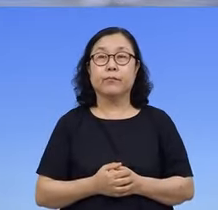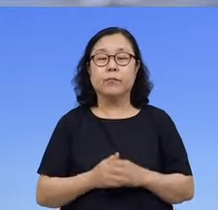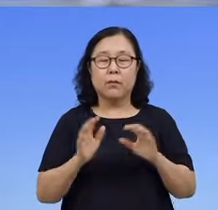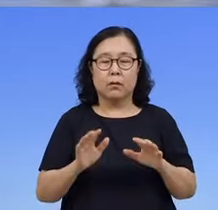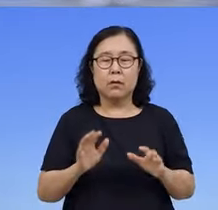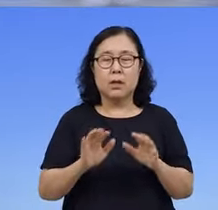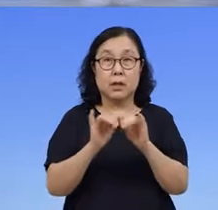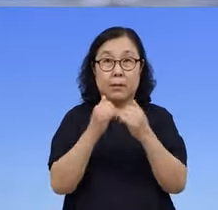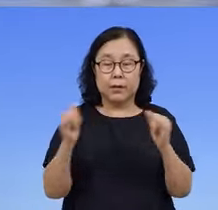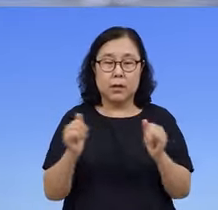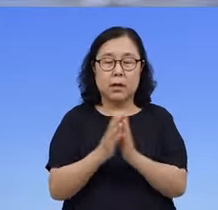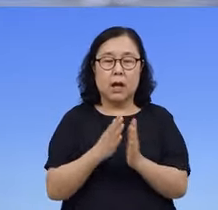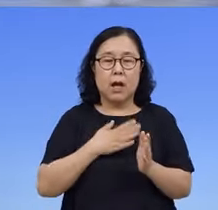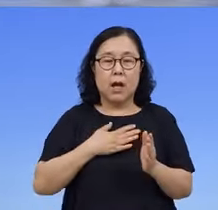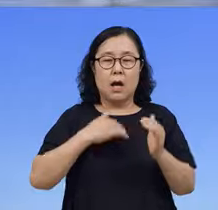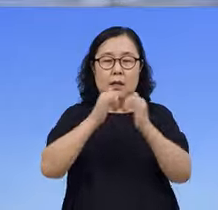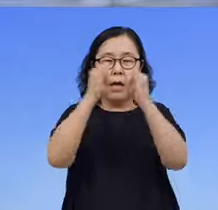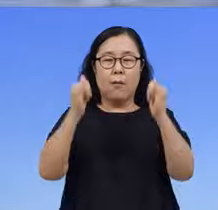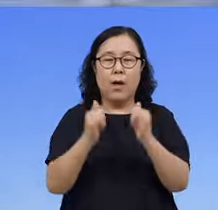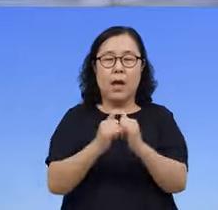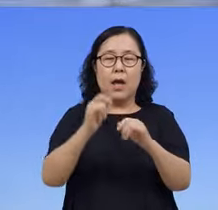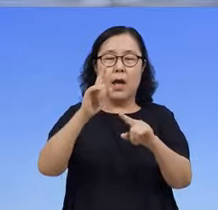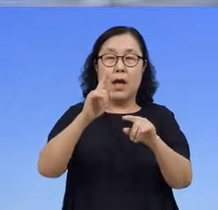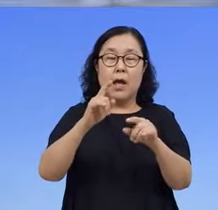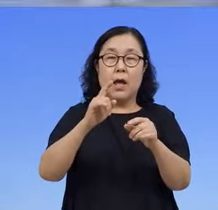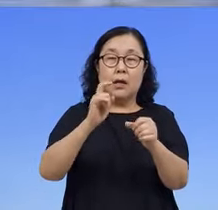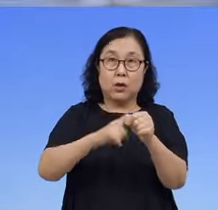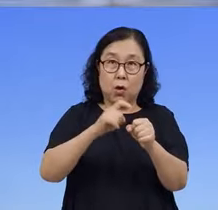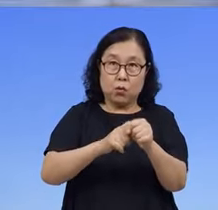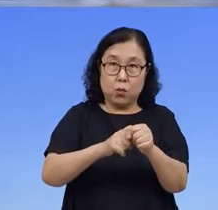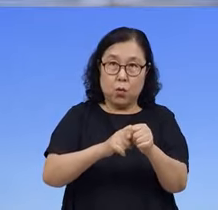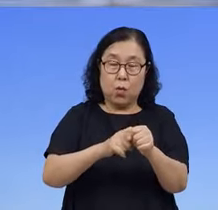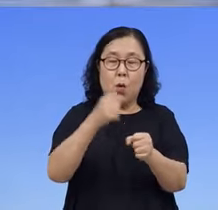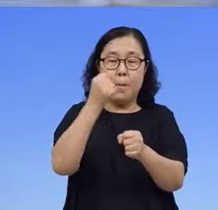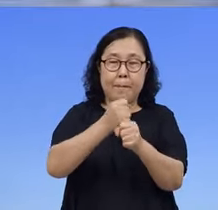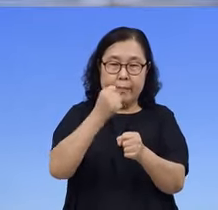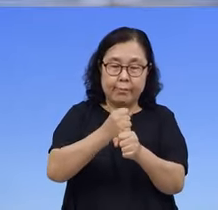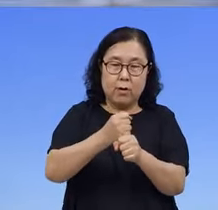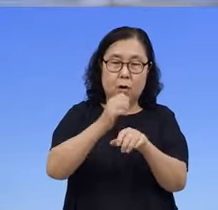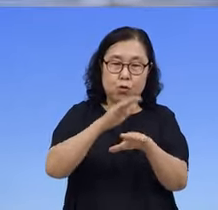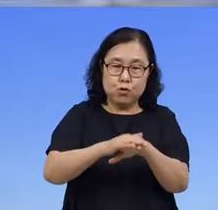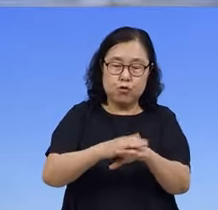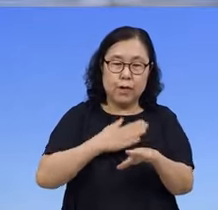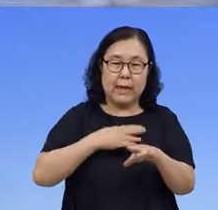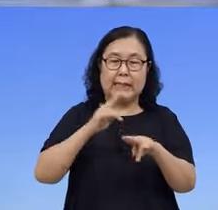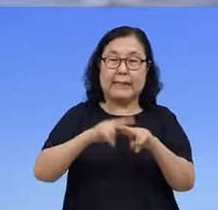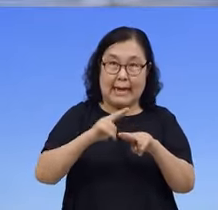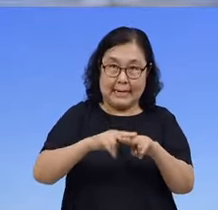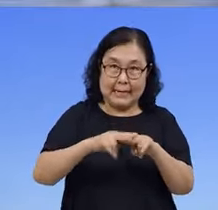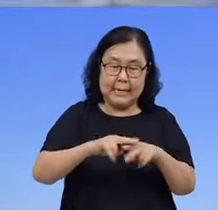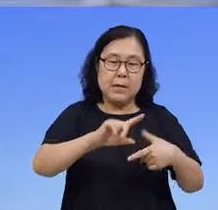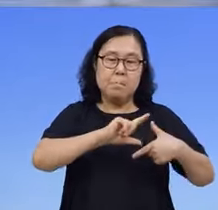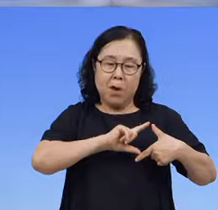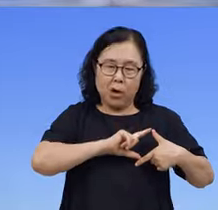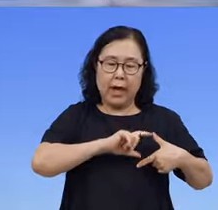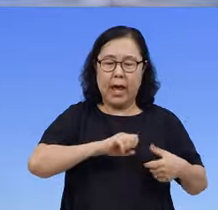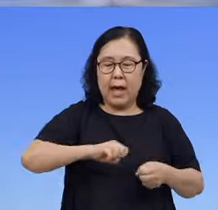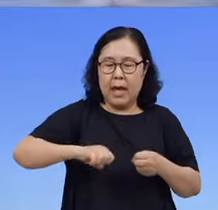원인은 사회적으로 이루어놓은 이 지위와 위치를 잃을까 봐 찾아오는 불안이다. 그러면서 이제